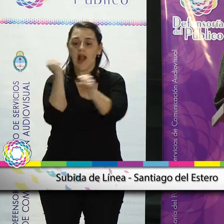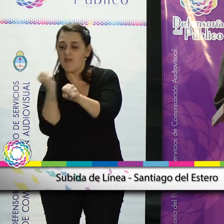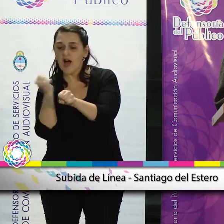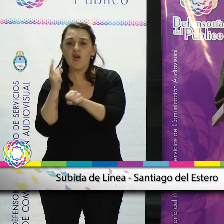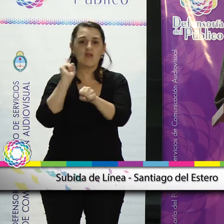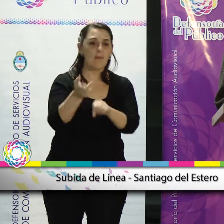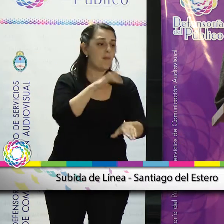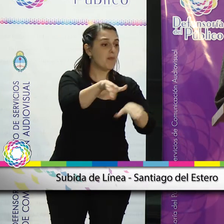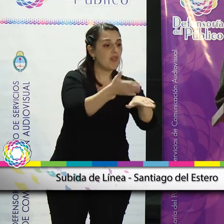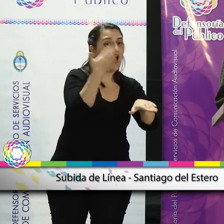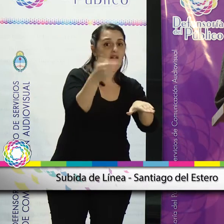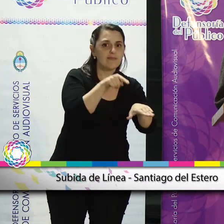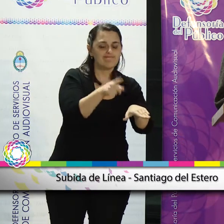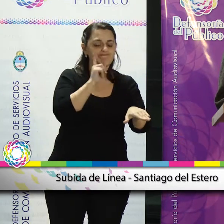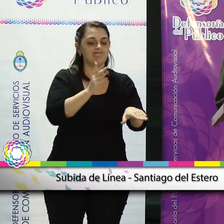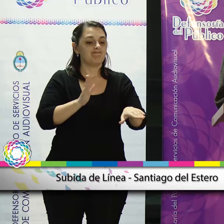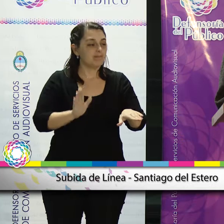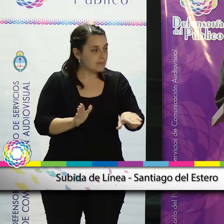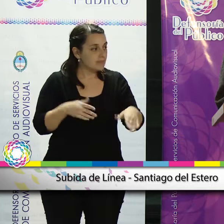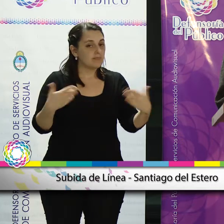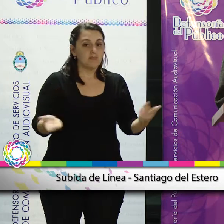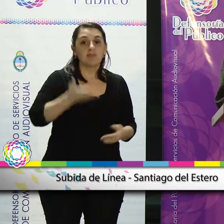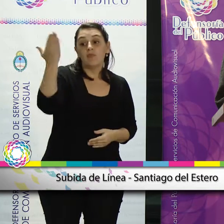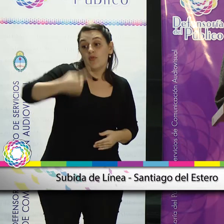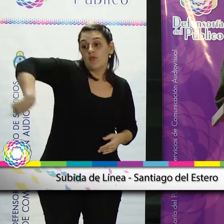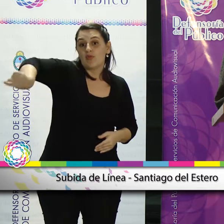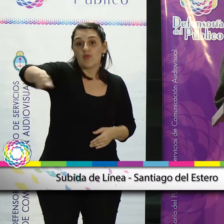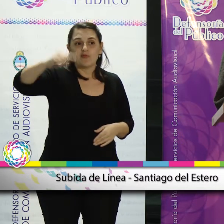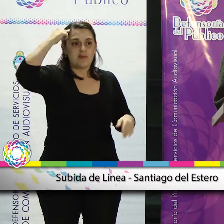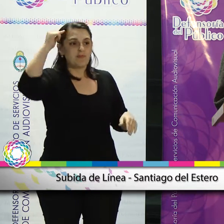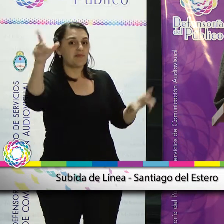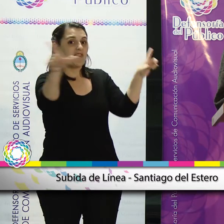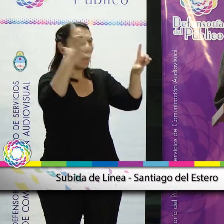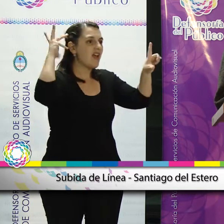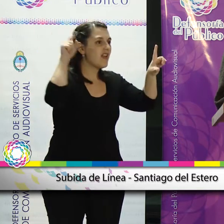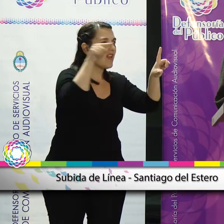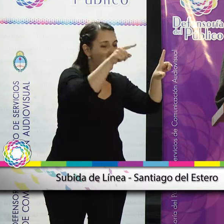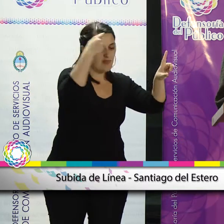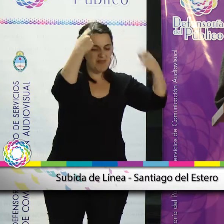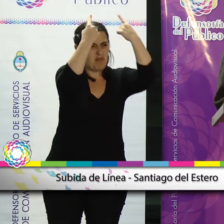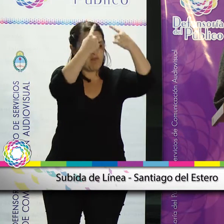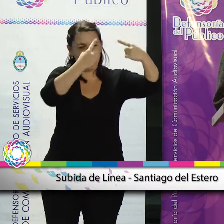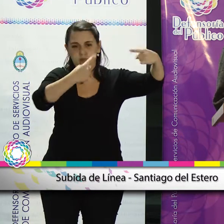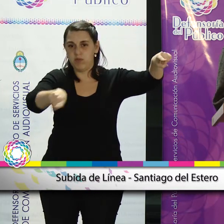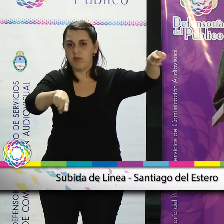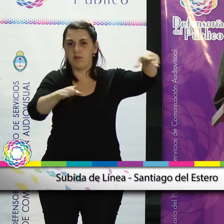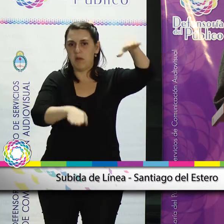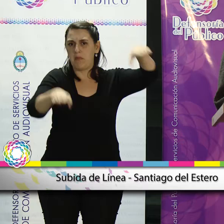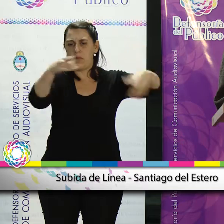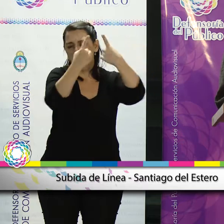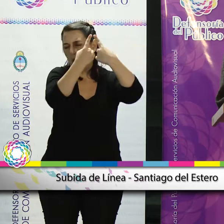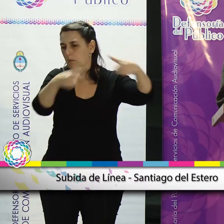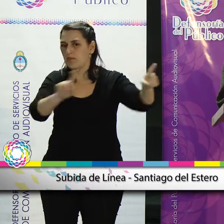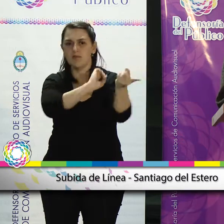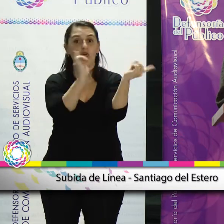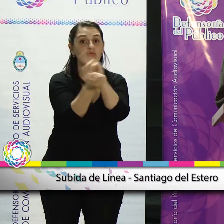por lo tanto nosotros los medios que contra ponemos un discurso a los medios hegemónicos contra ponemos un discurso